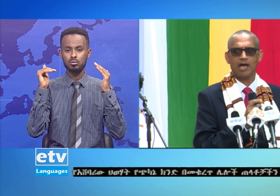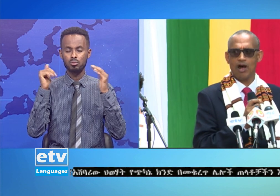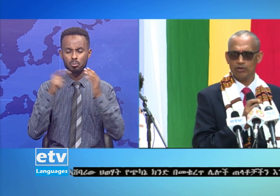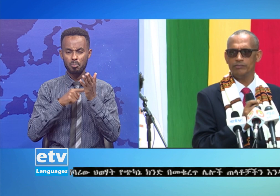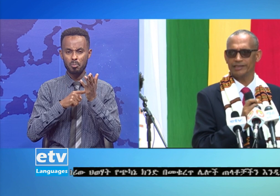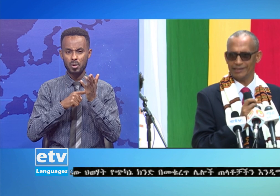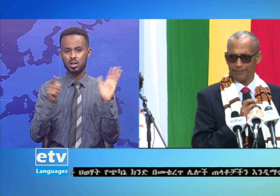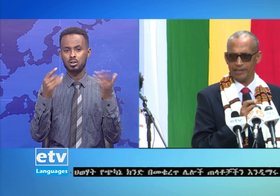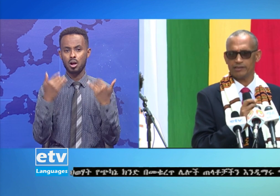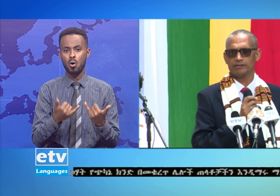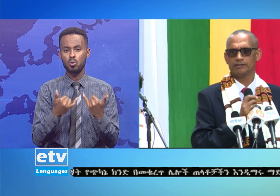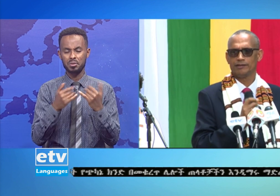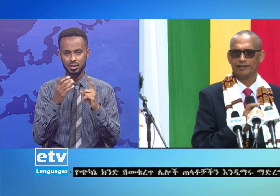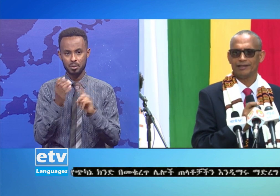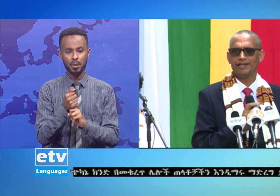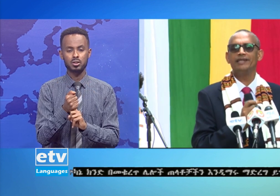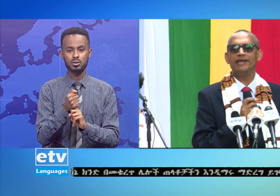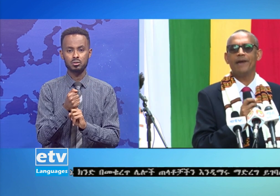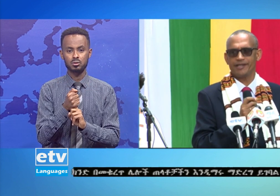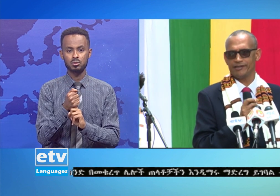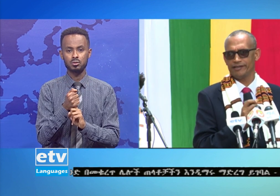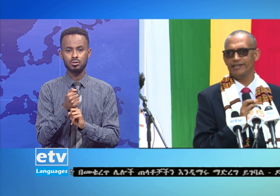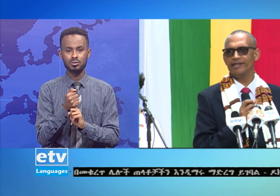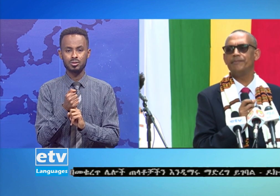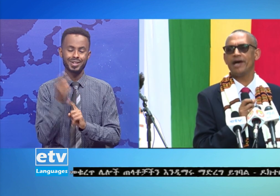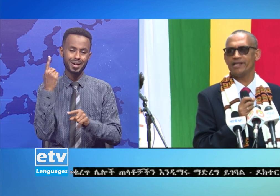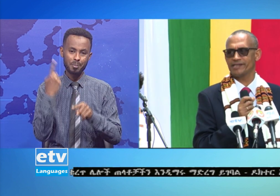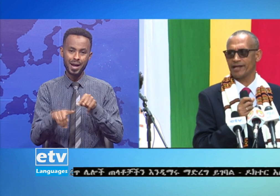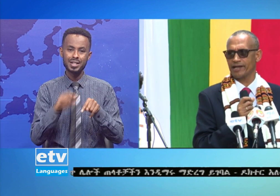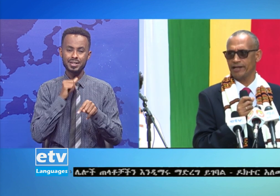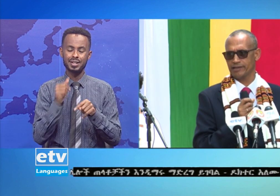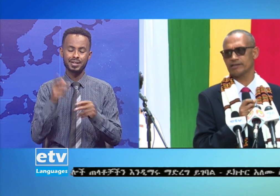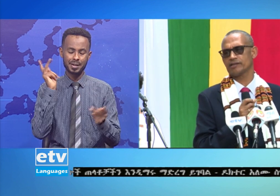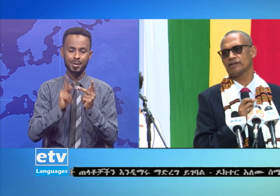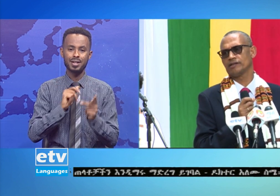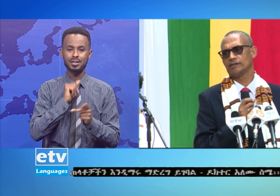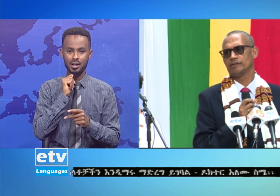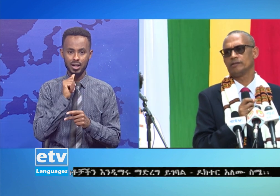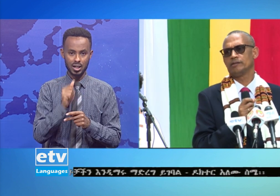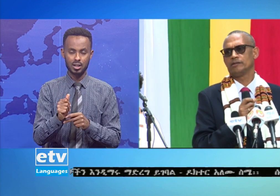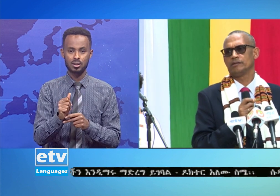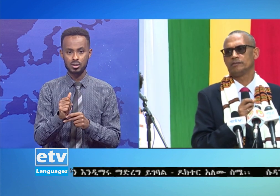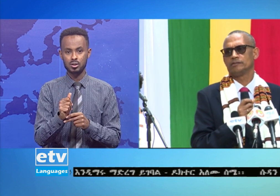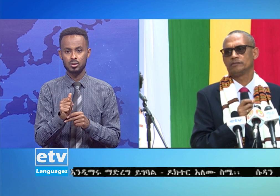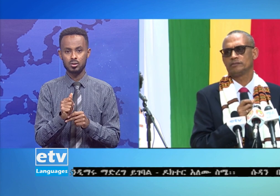በግልጽ አሁን በተጨባጭ እንደማይችል እንደማይሳካለት